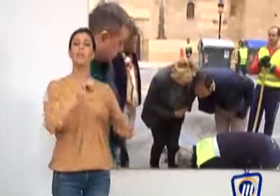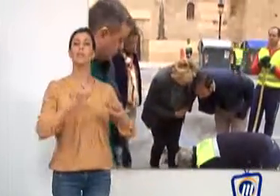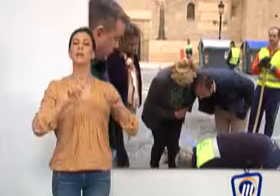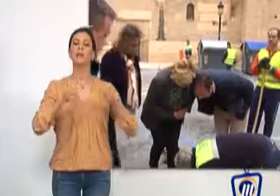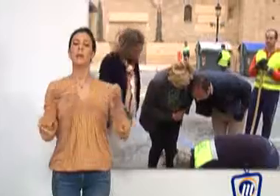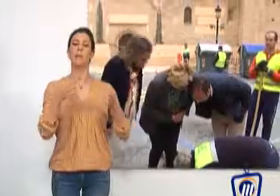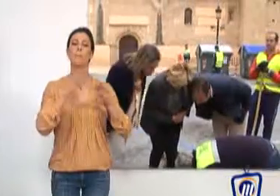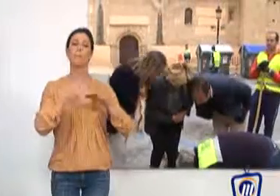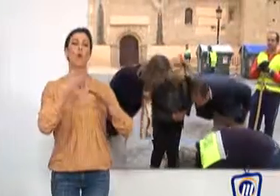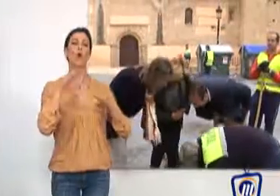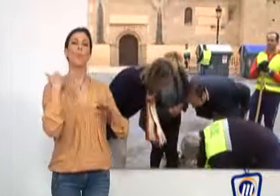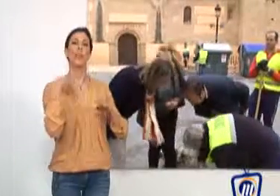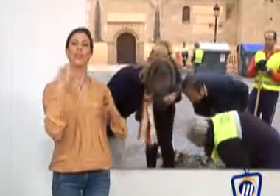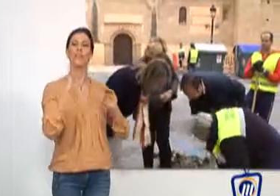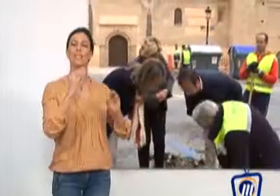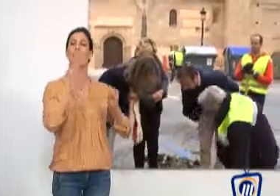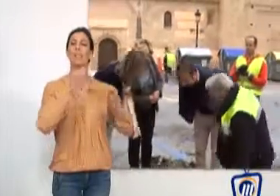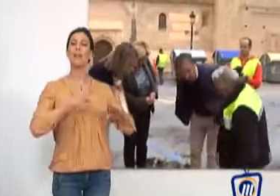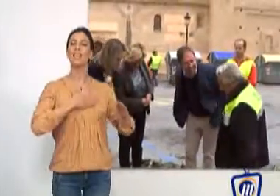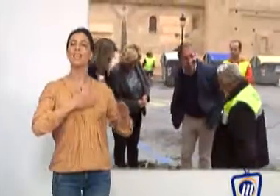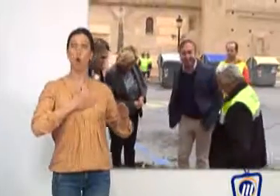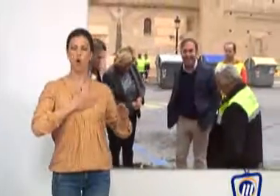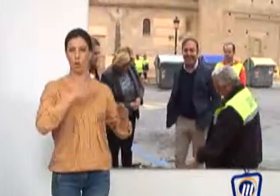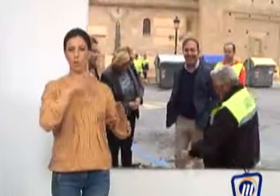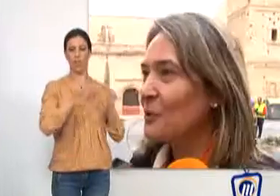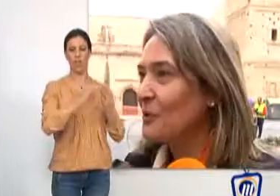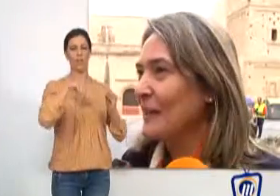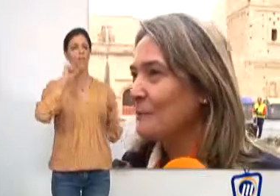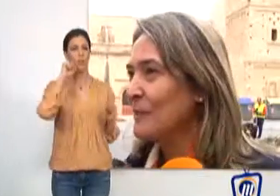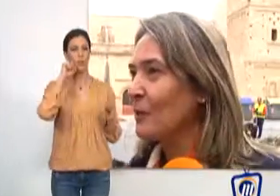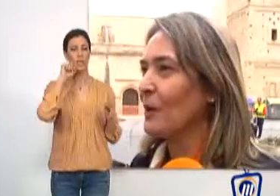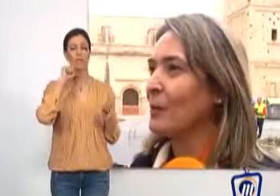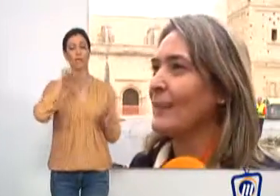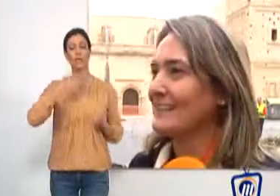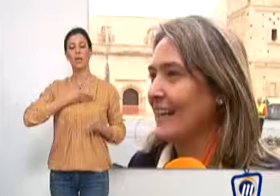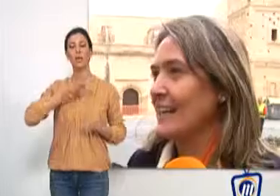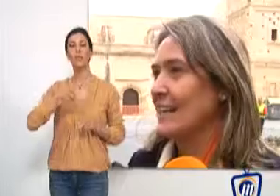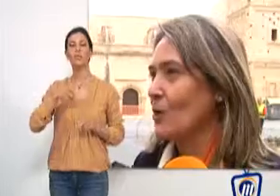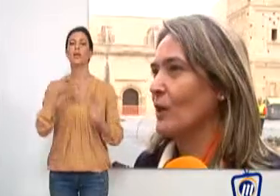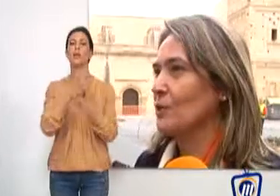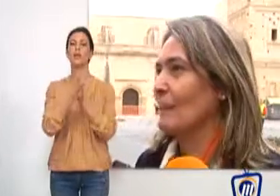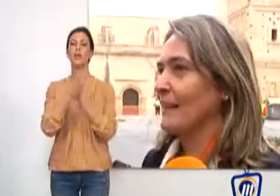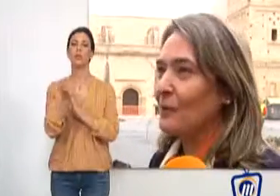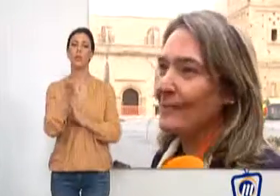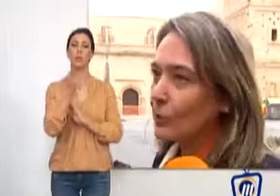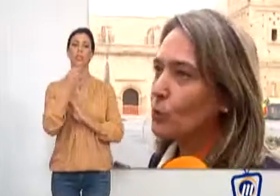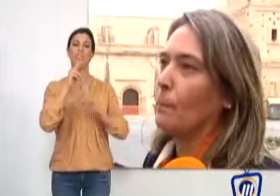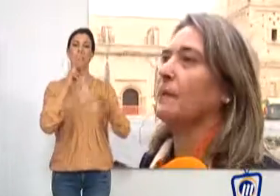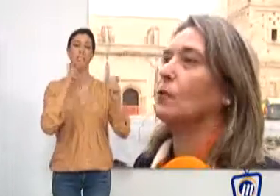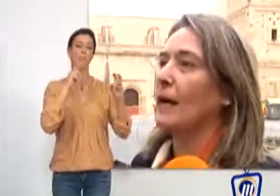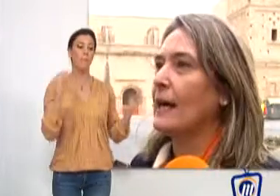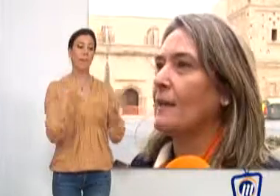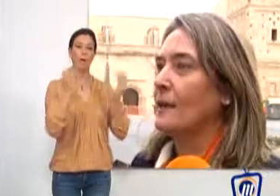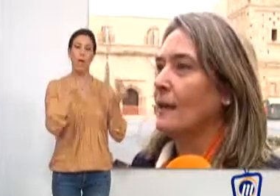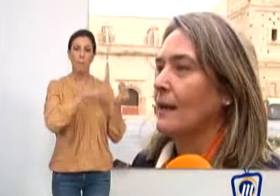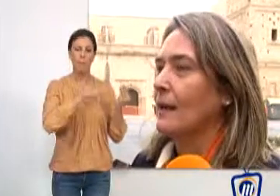suponen el comienzo del plan de recuperación patrimonial que va a llevar a cabo el ente municipal la primera delmotreña explicó que